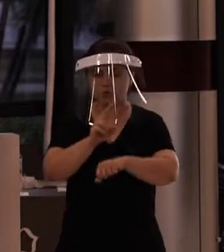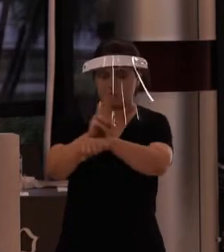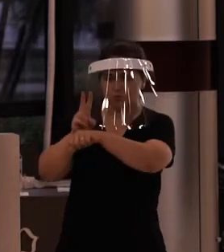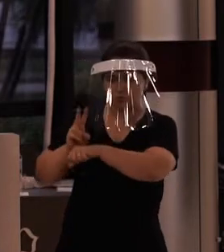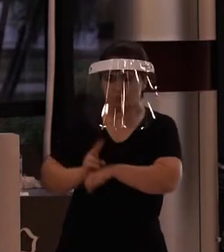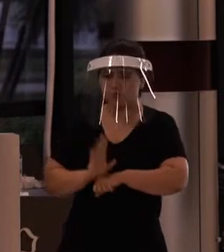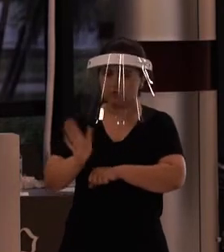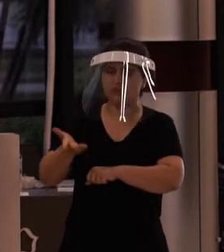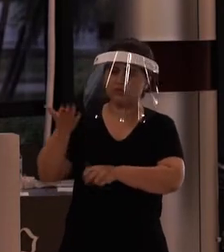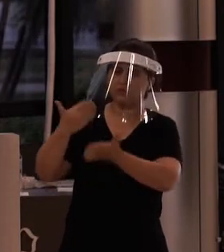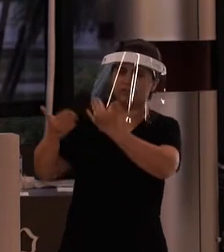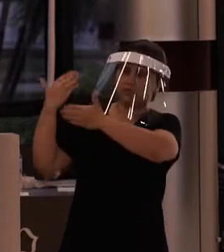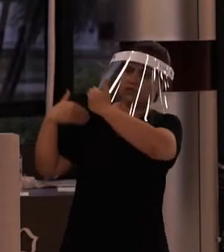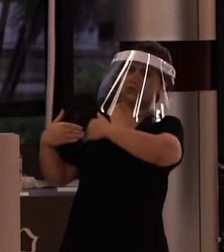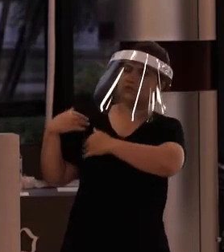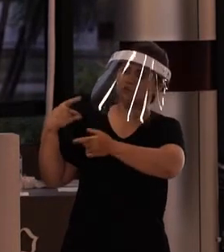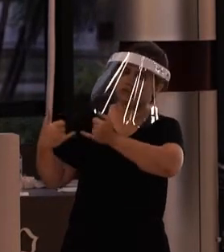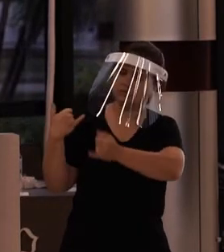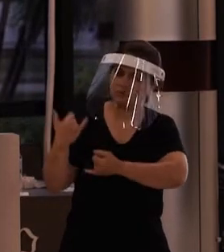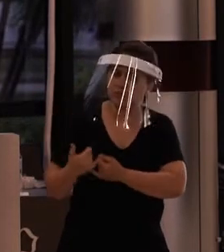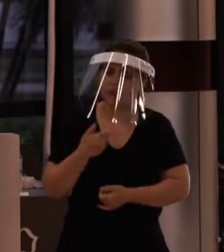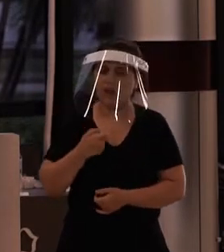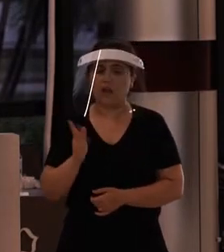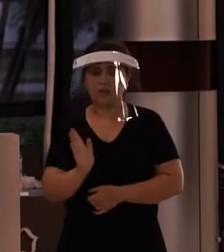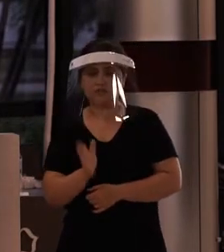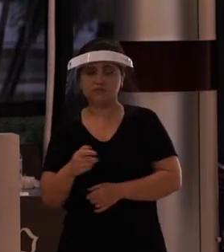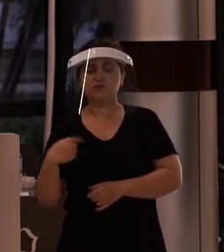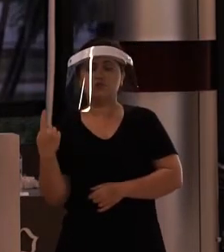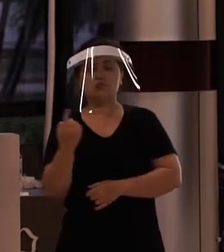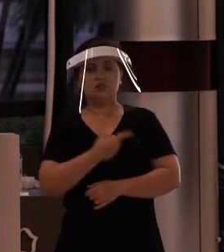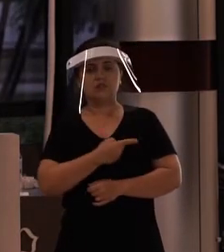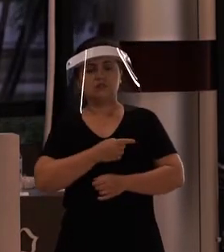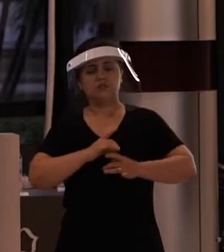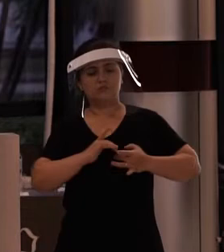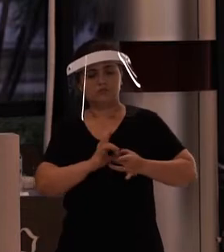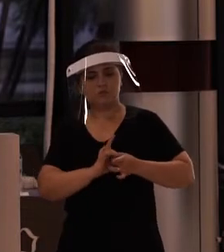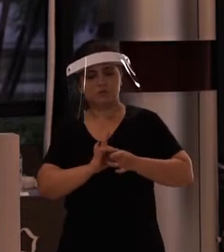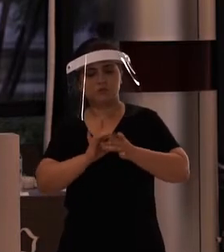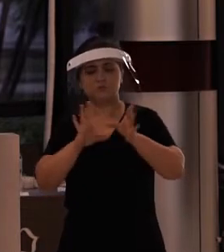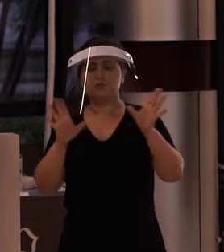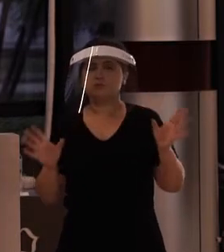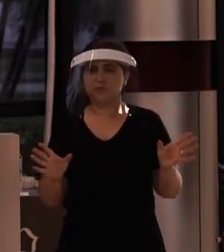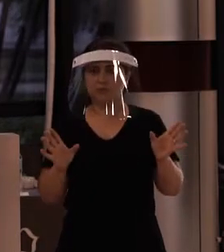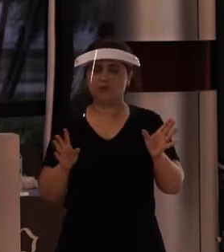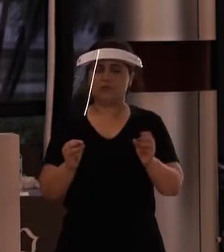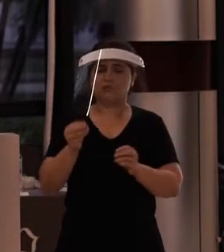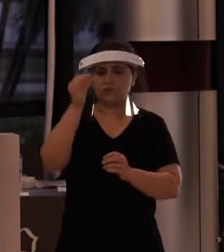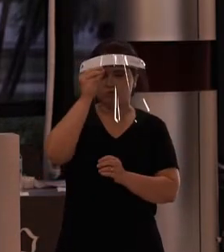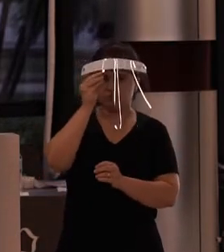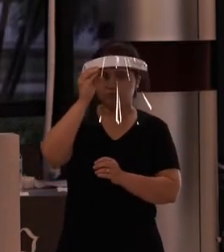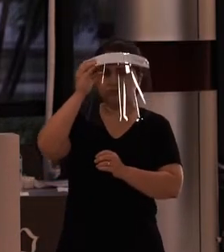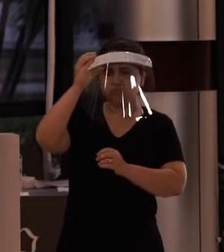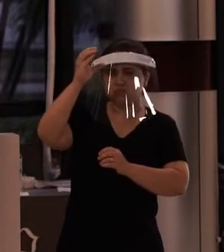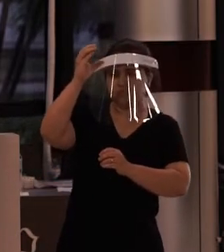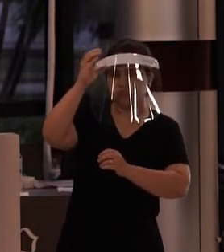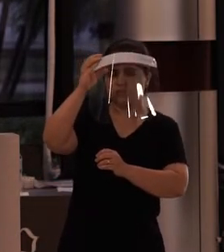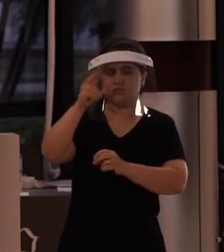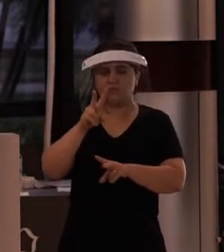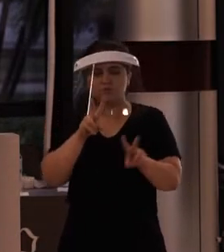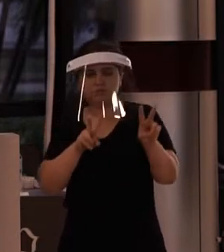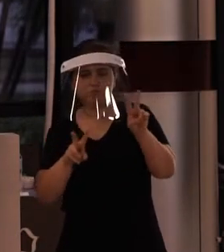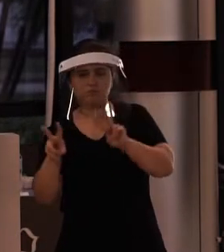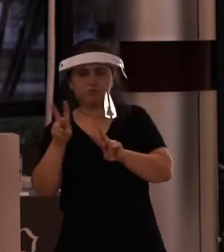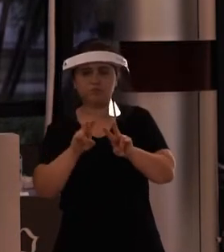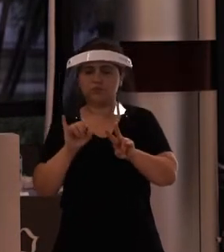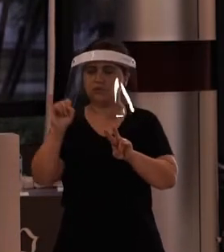que já foram citados nas palestras anteriores, nós vamos permitir, então, conhecer se aquilo que